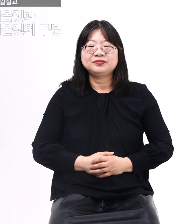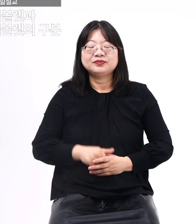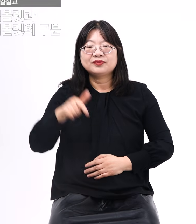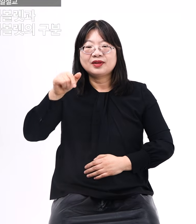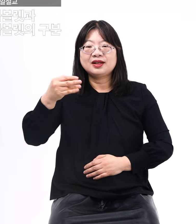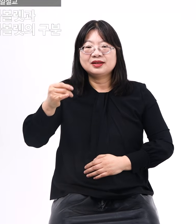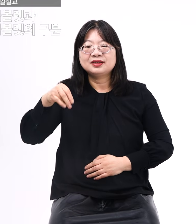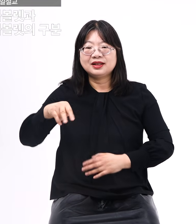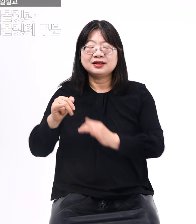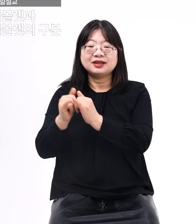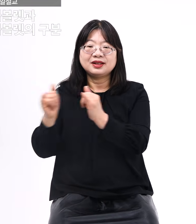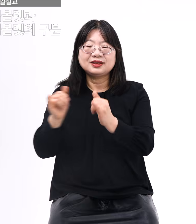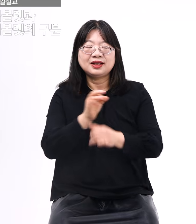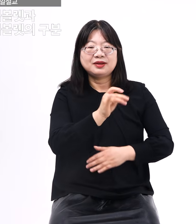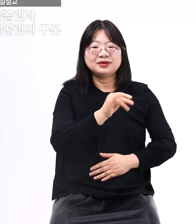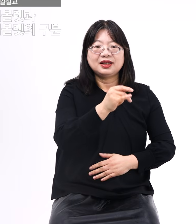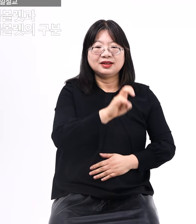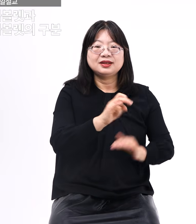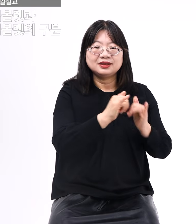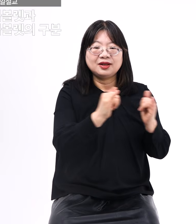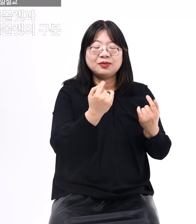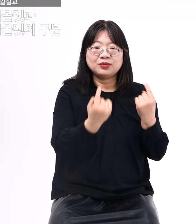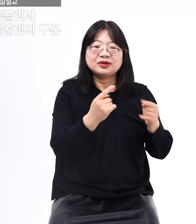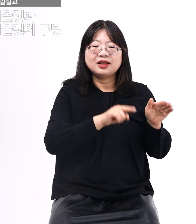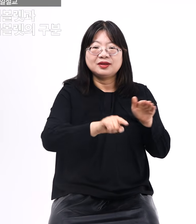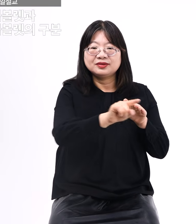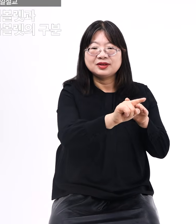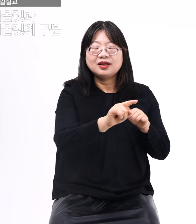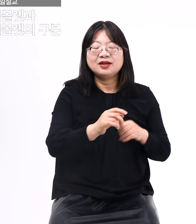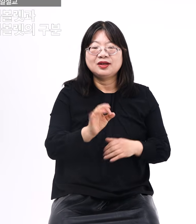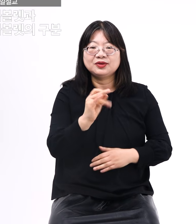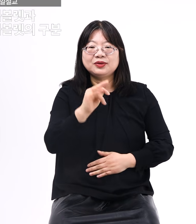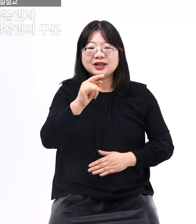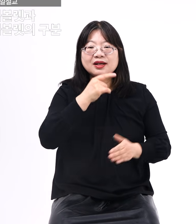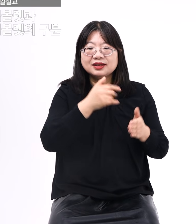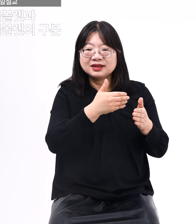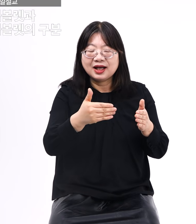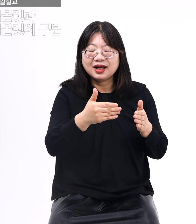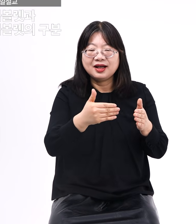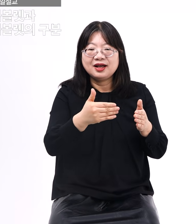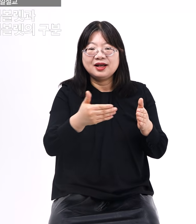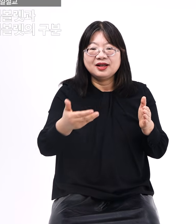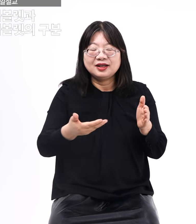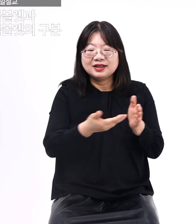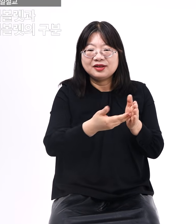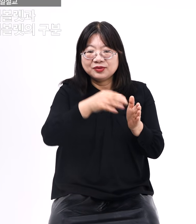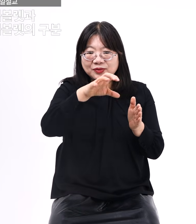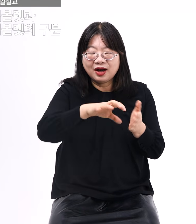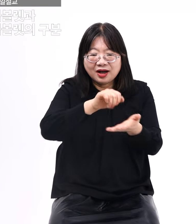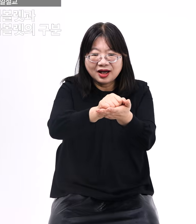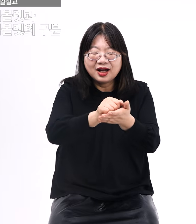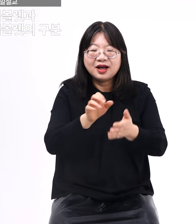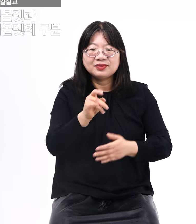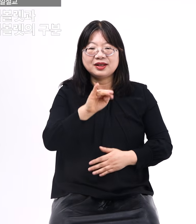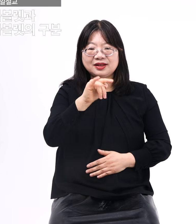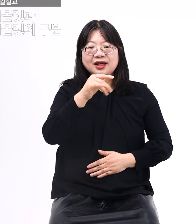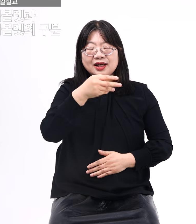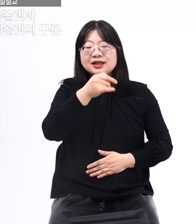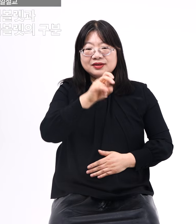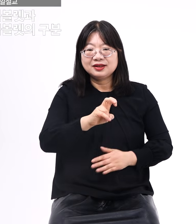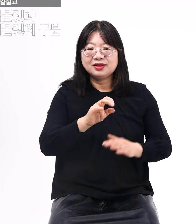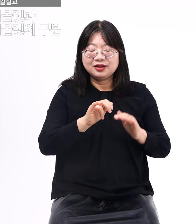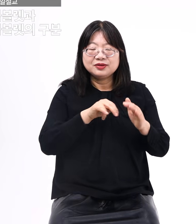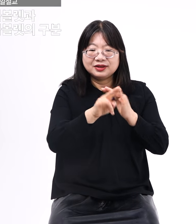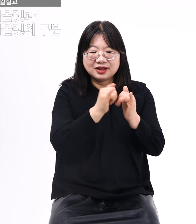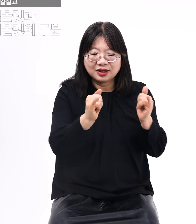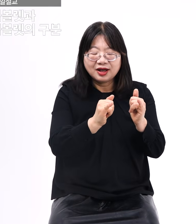길르앗 사람이 에브라임 사람보다 앞서 요단강 나루턱을 장악하고 에브라임 사람의 도망하는 자가 말하기를 청하건대